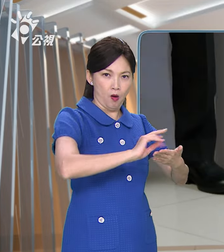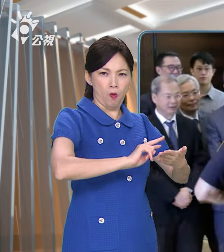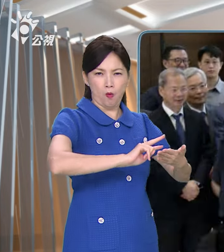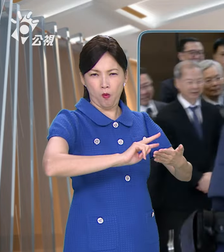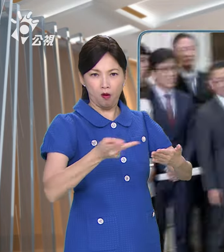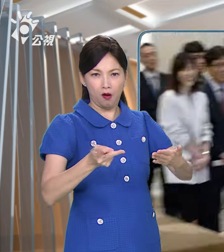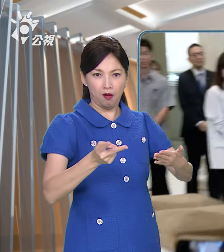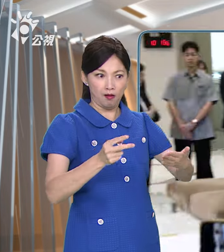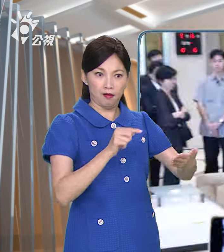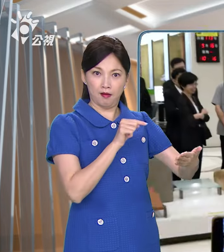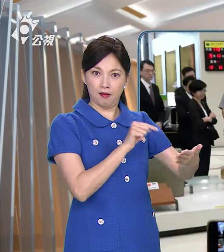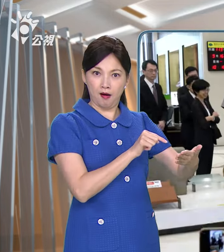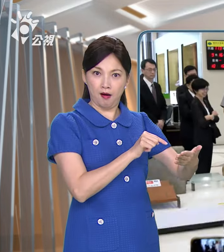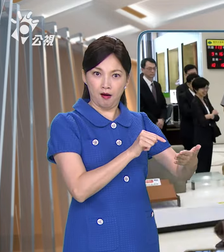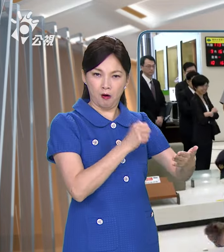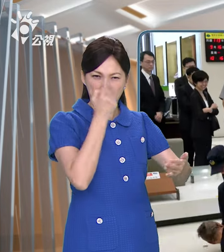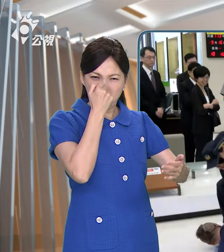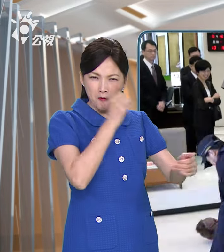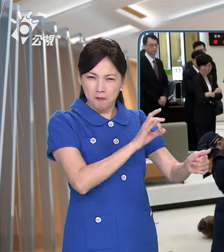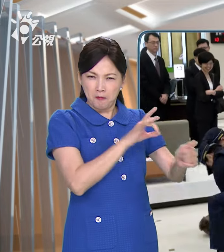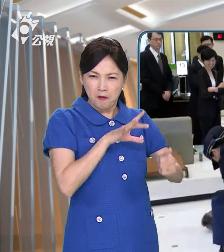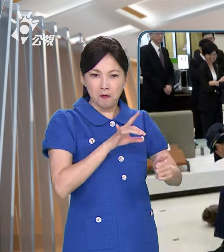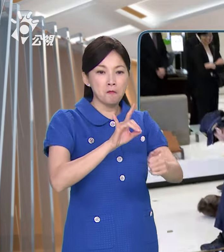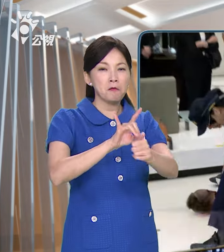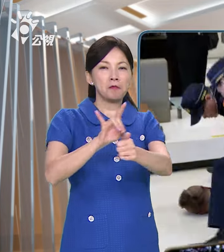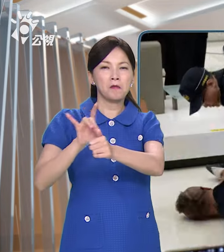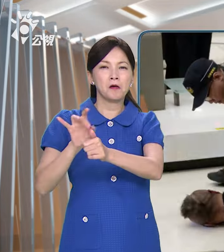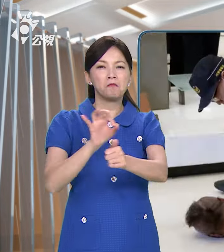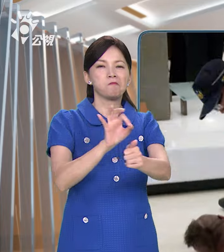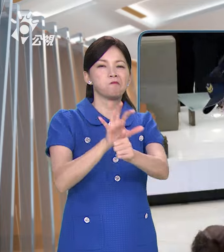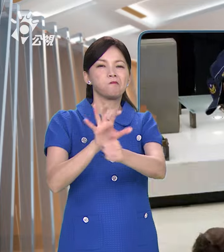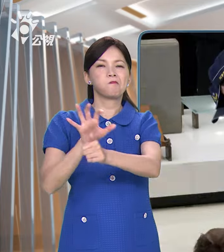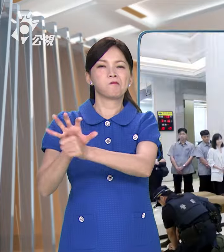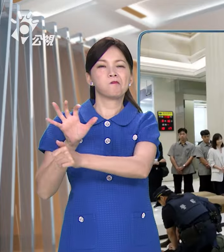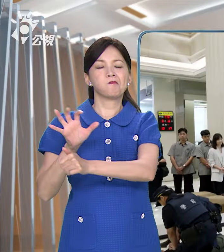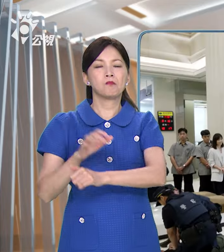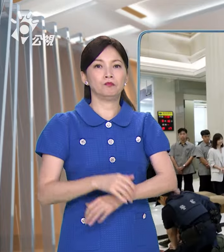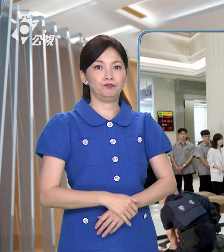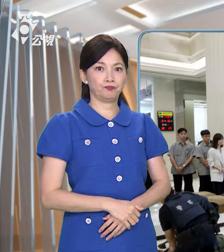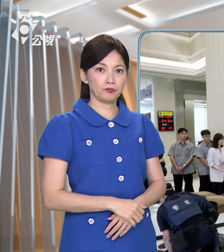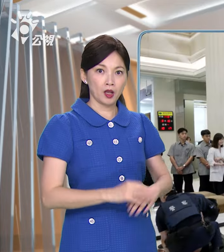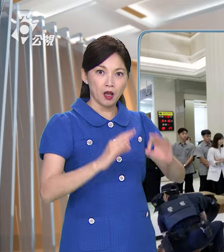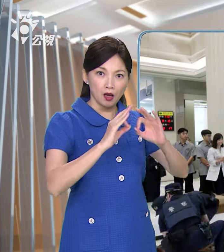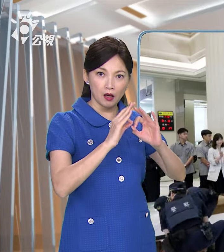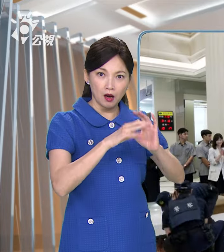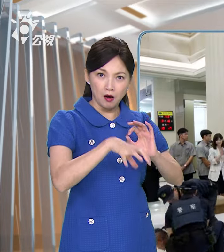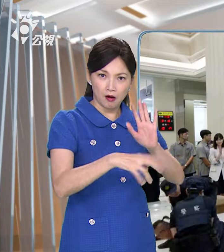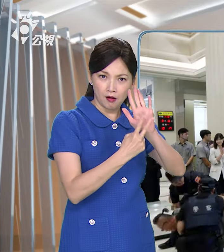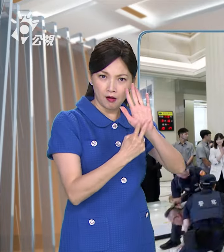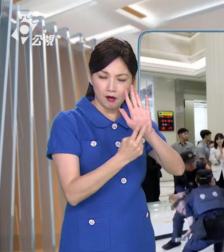民众新转户变成人头户新破口，银行局表